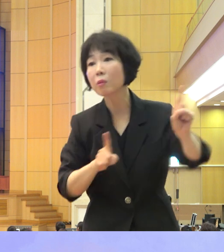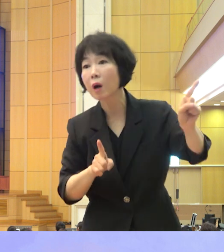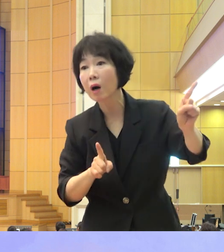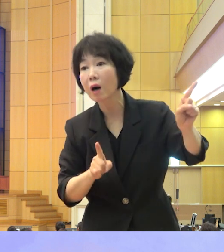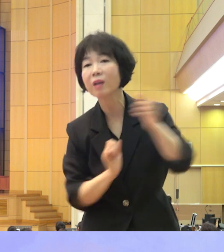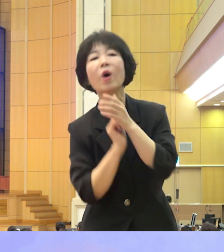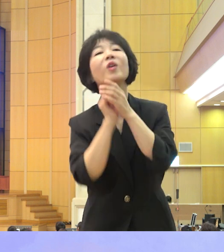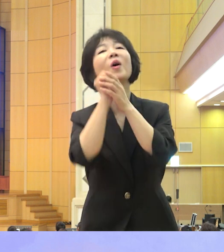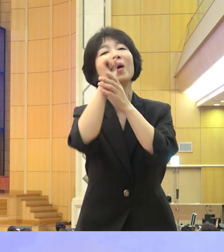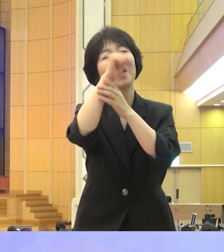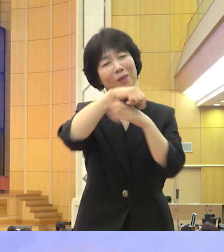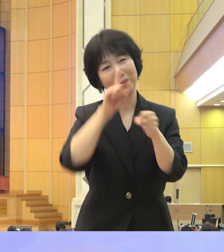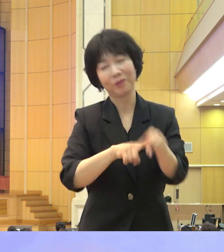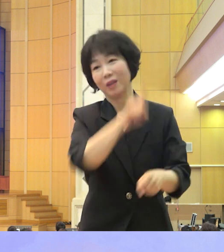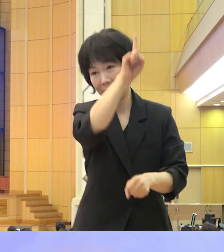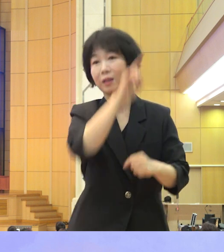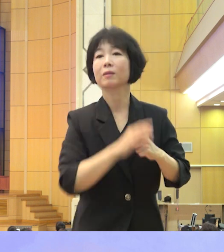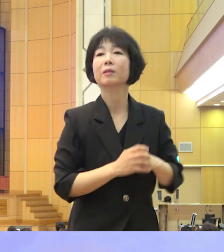돼요.